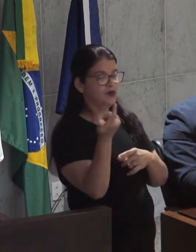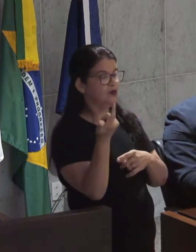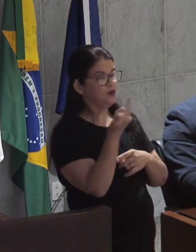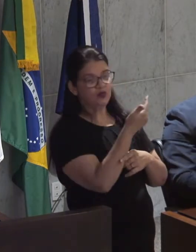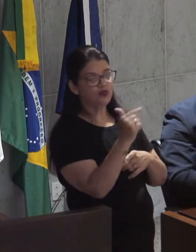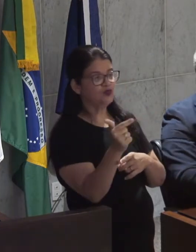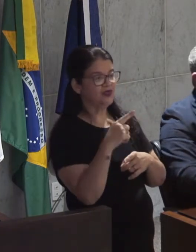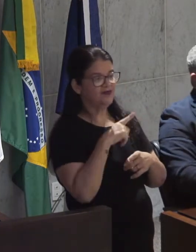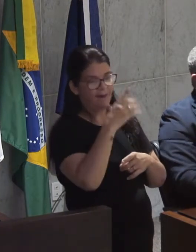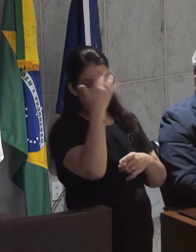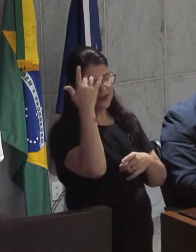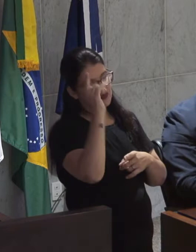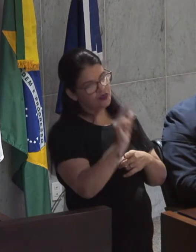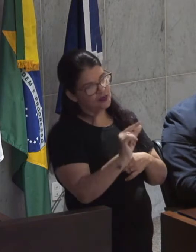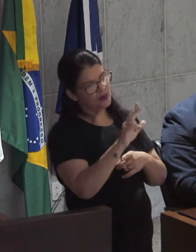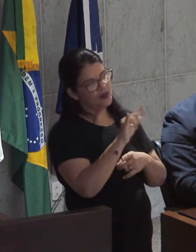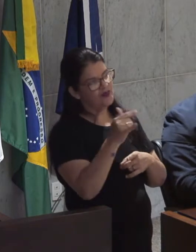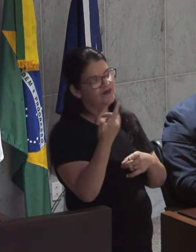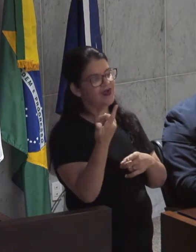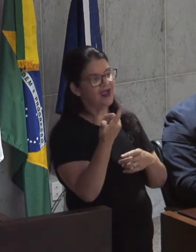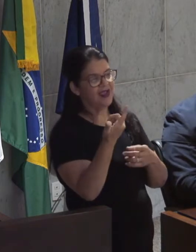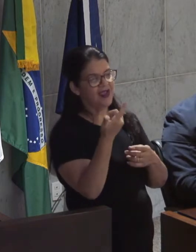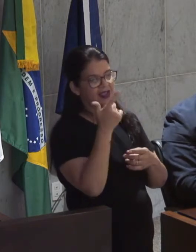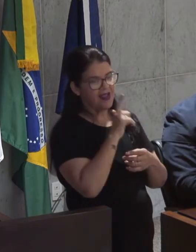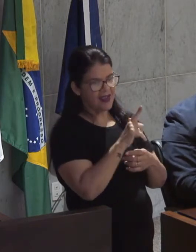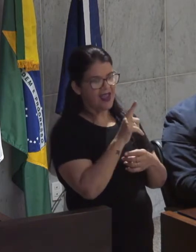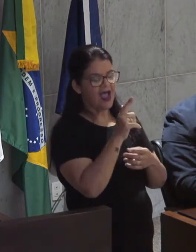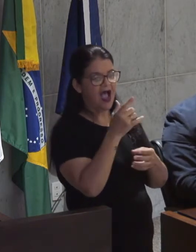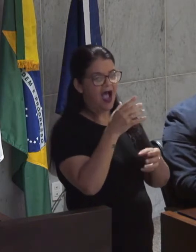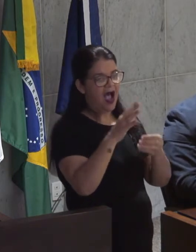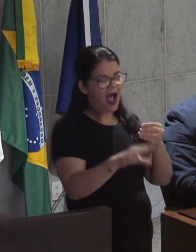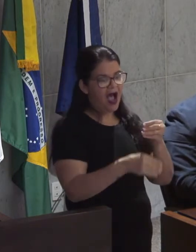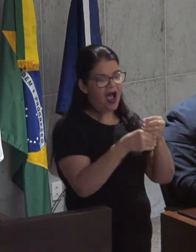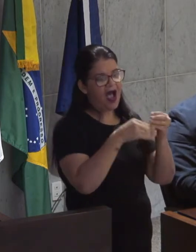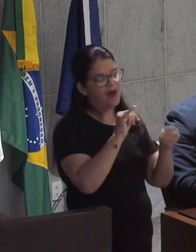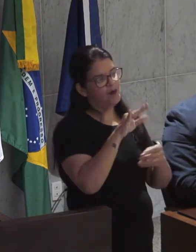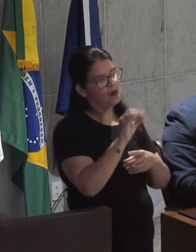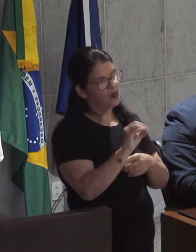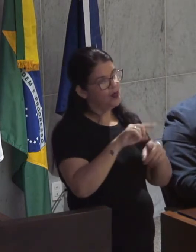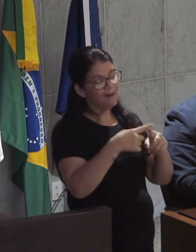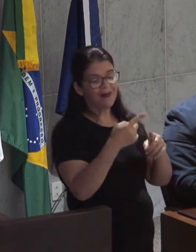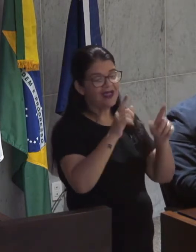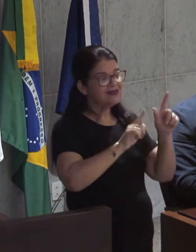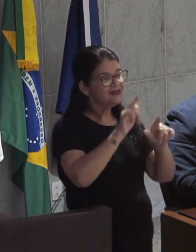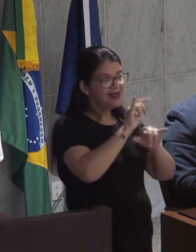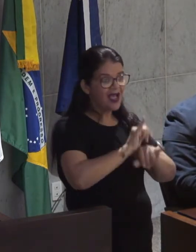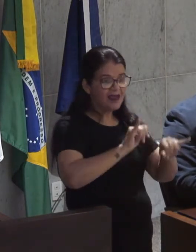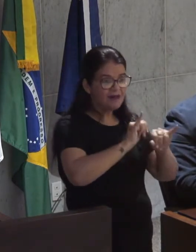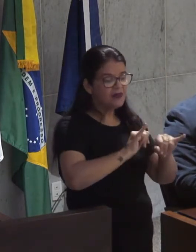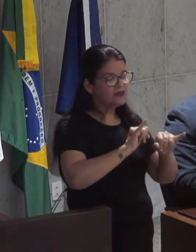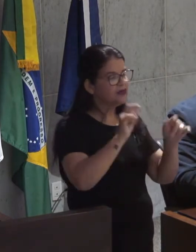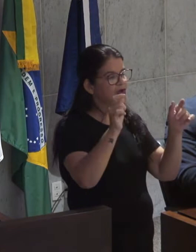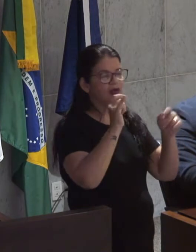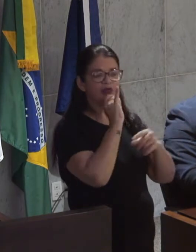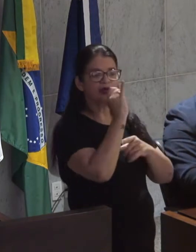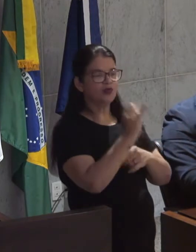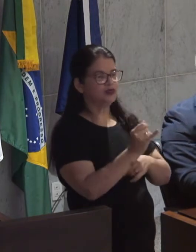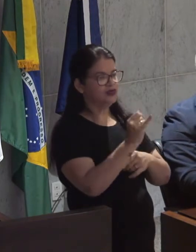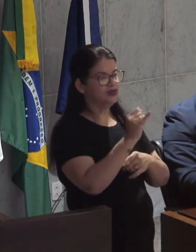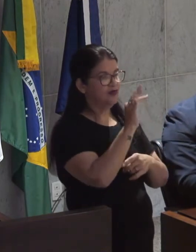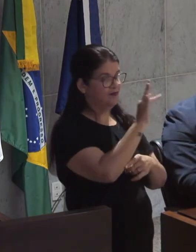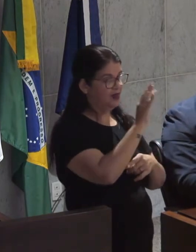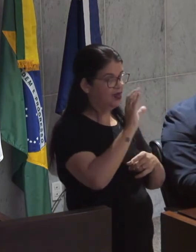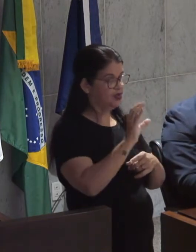gente vai ficar, portanto, recebendo o abono. Mas a imprensa não diz isso. Fernando Collor foi